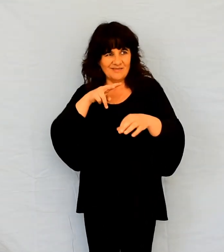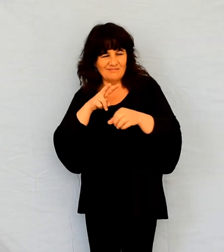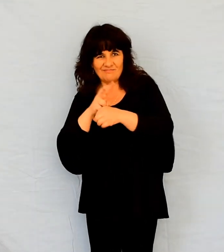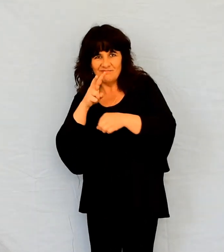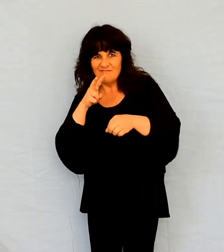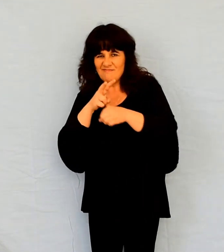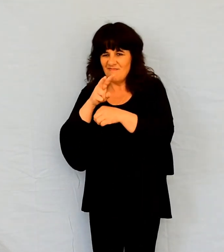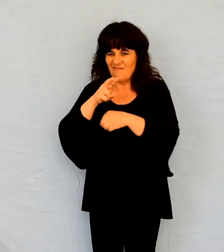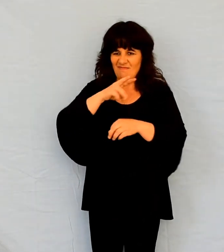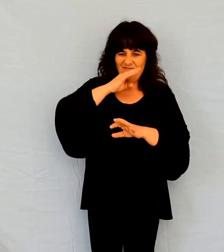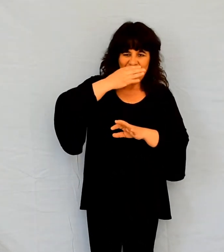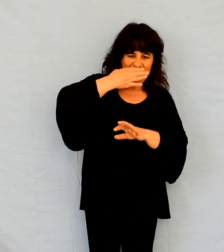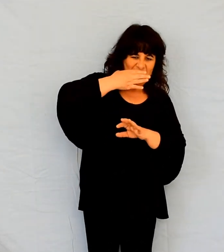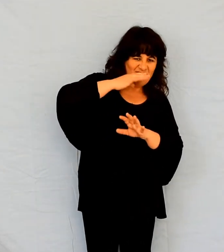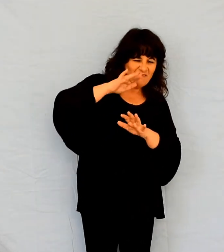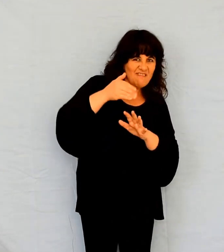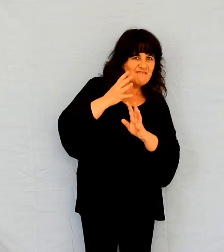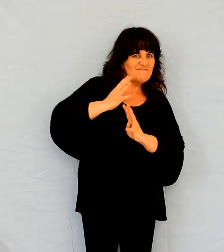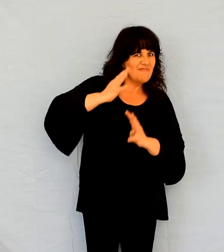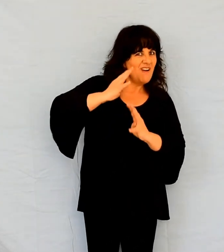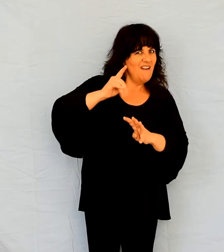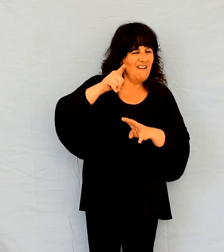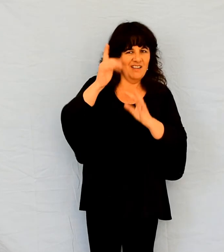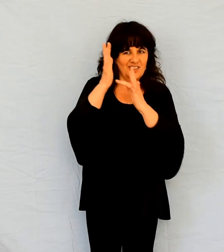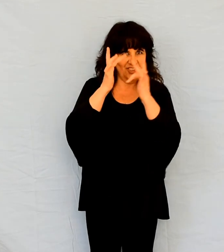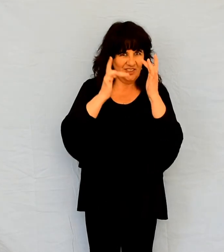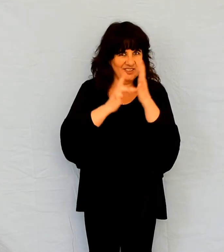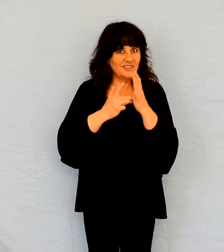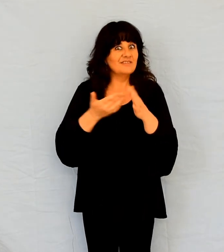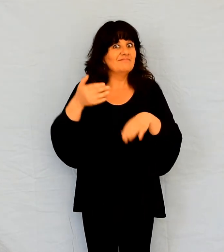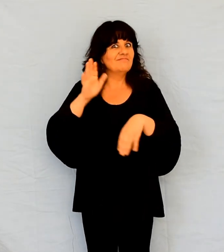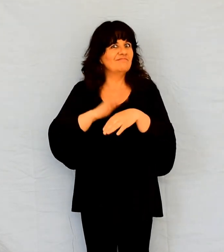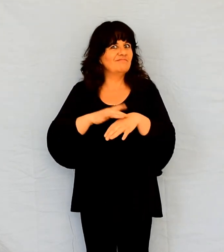d'un manteau de couleur éclatante et le renvoya à Pilate.